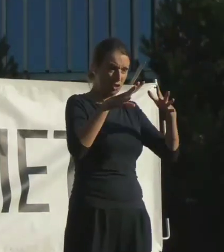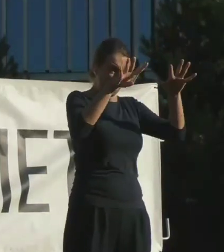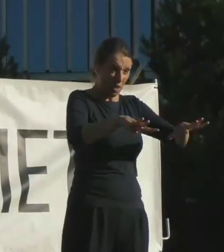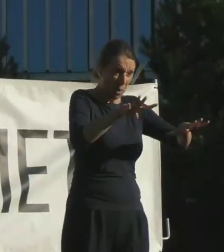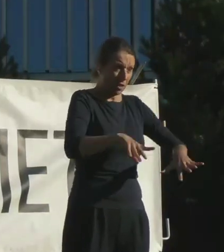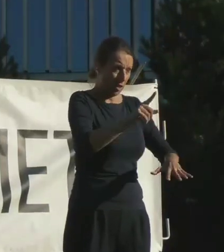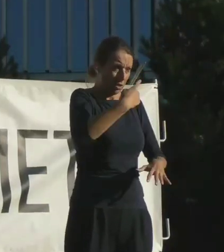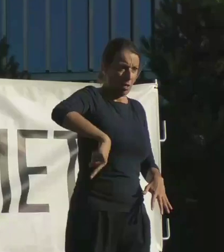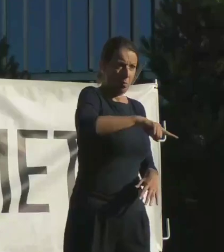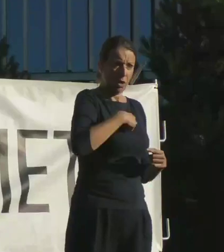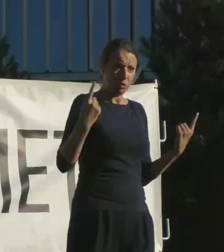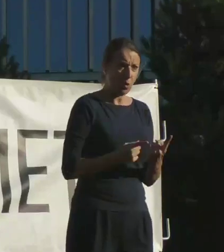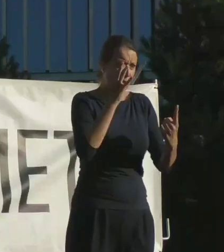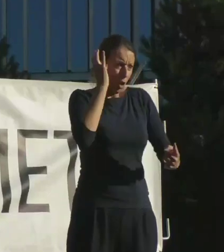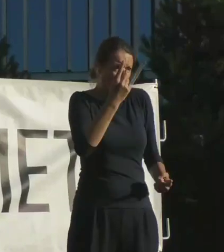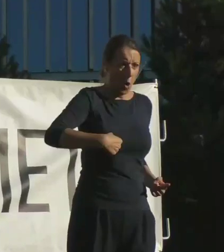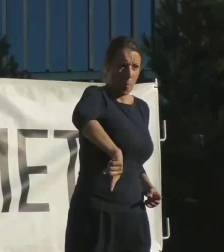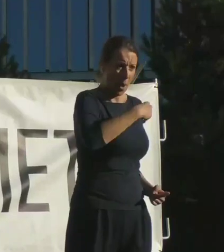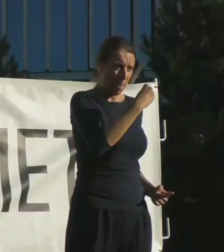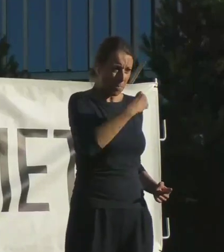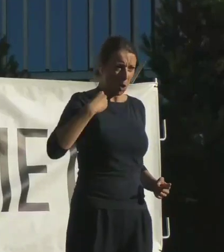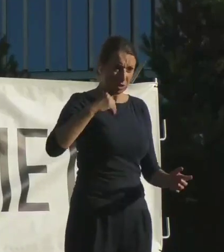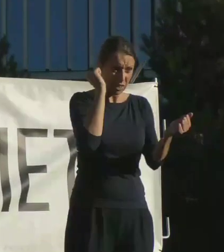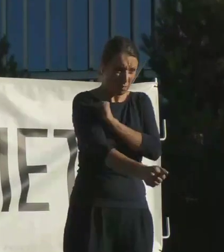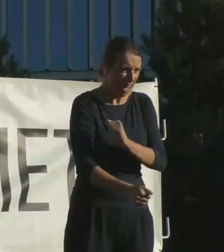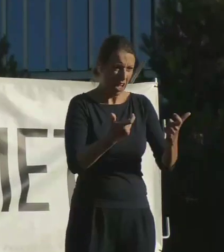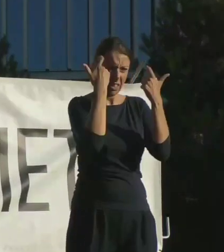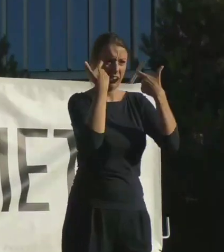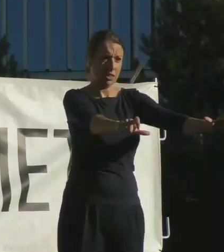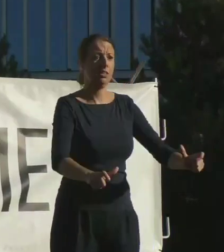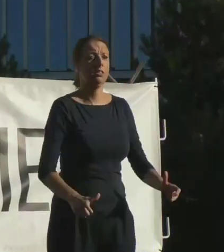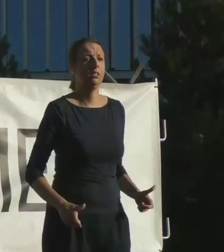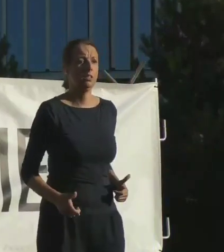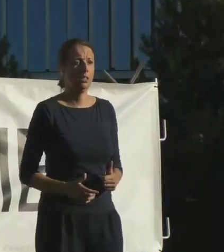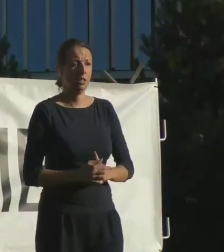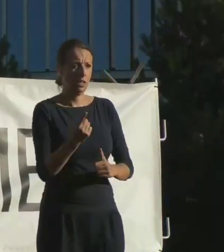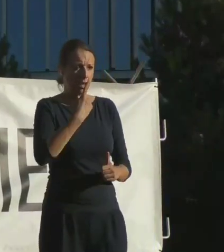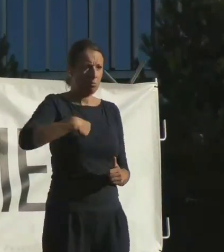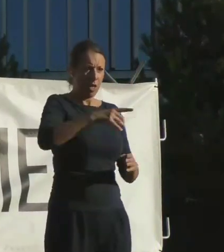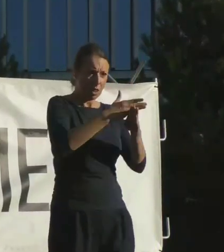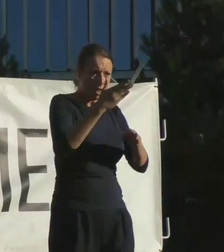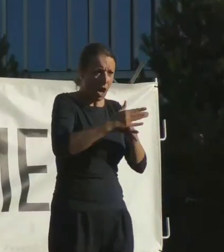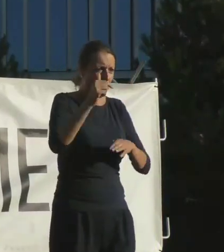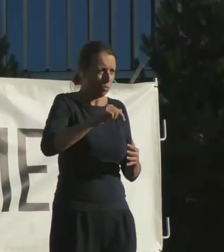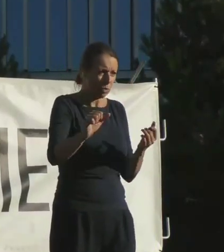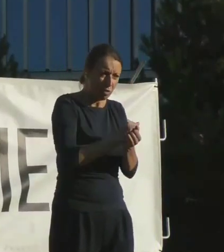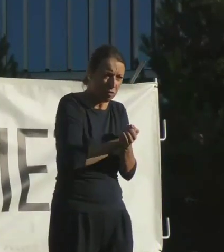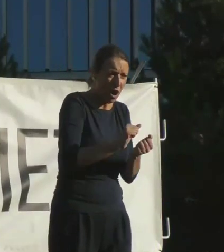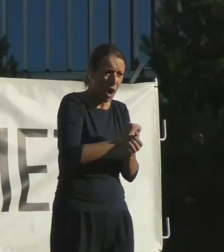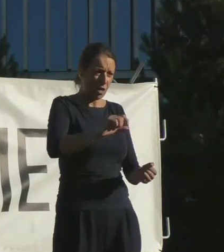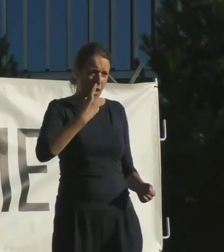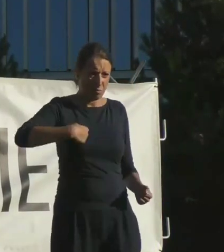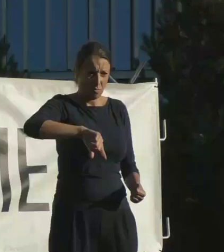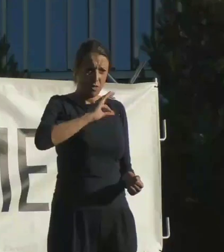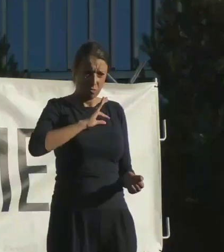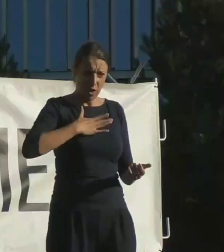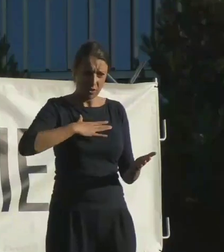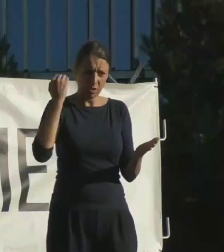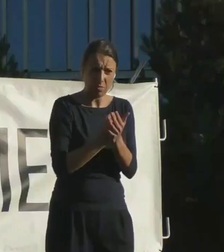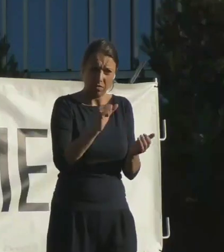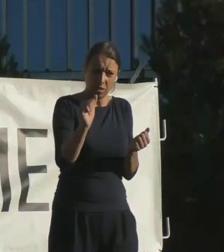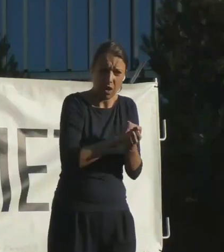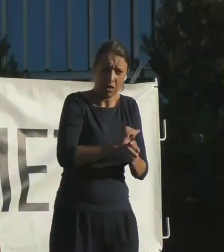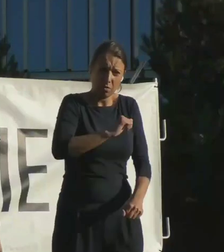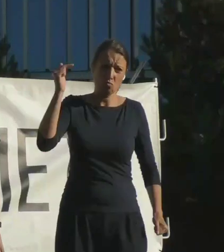sytuacja kobiet w tym kraju praktycznie nic się nie zmieniła. Dalej musimy walczyć o swoje prawa. Dalej